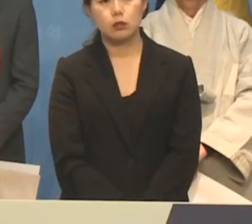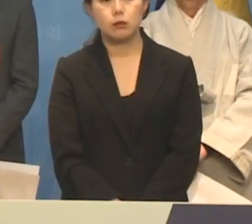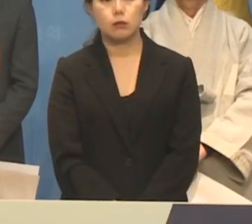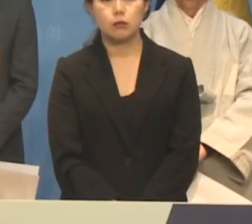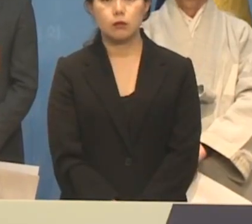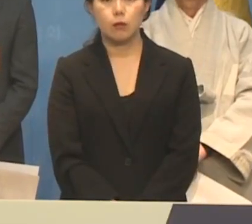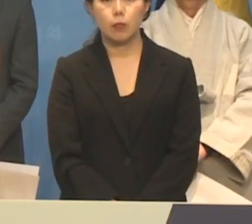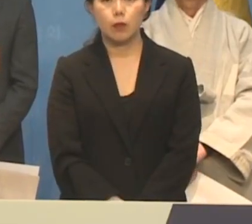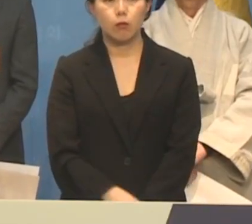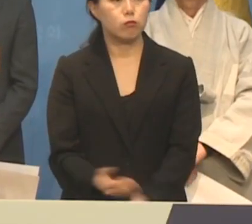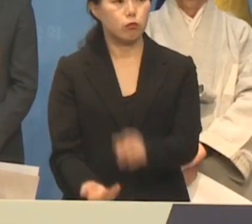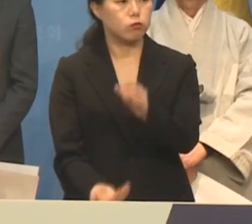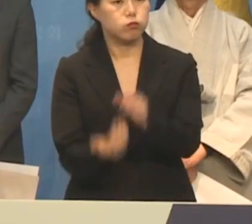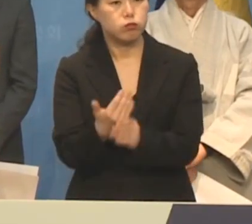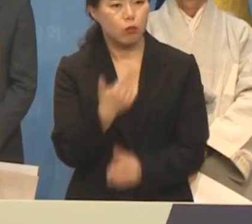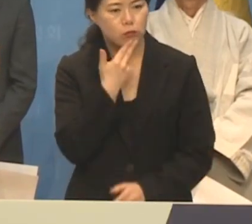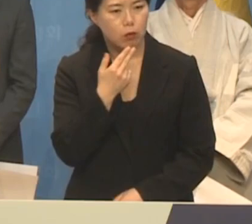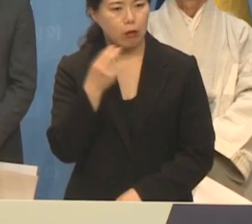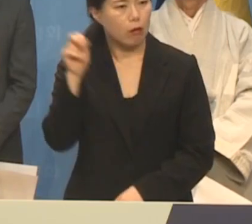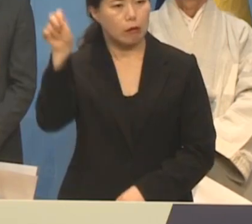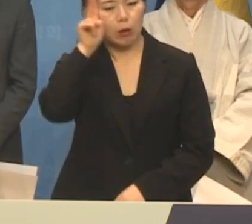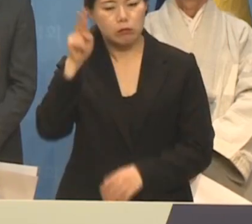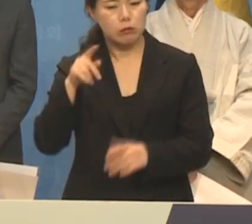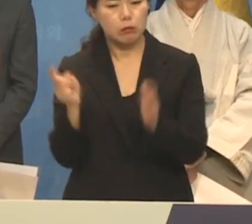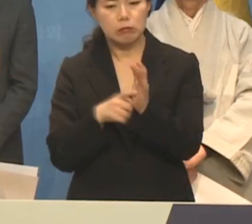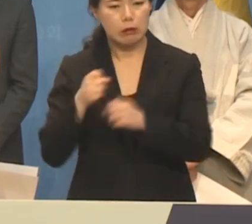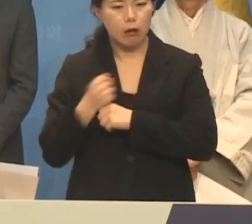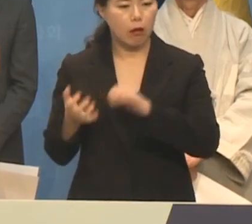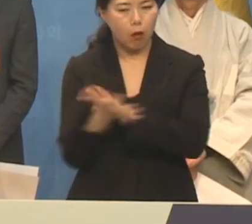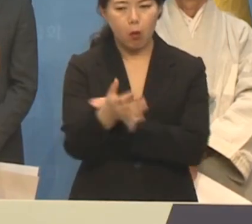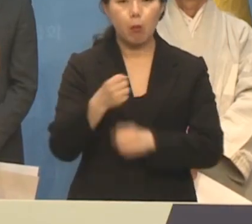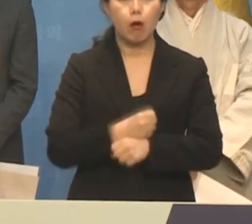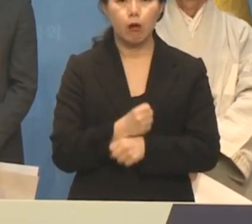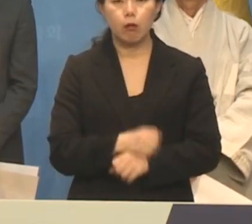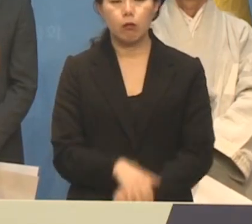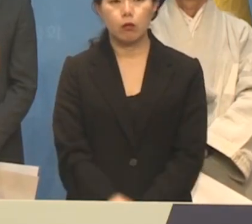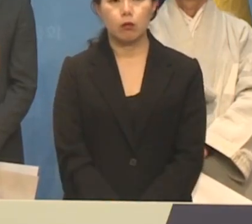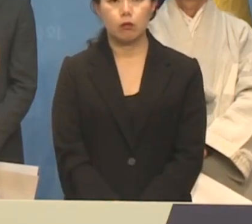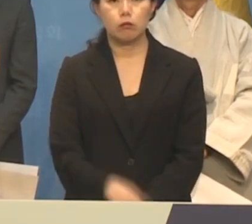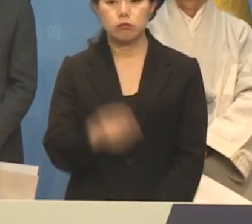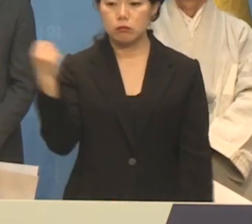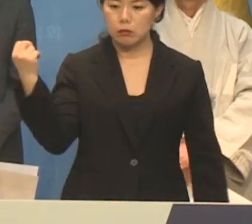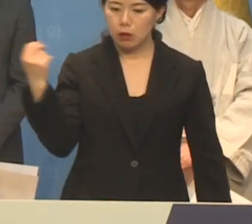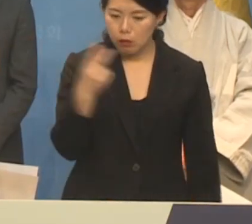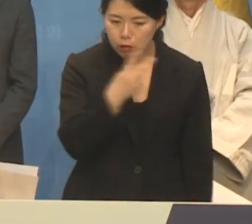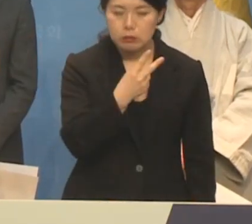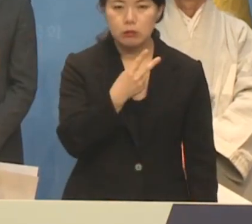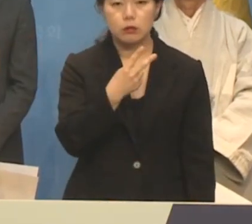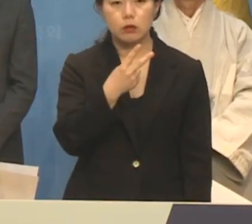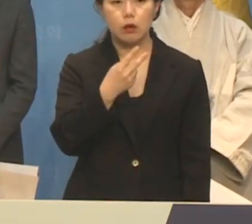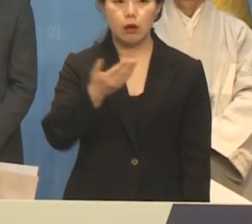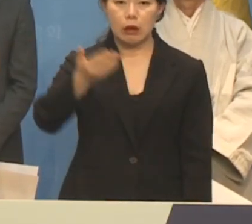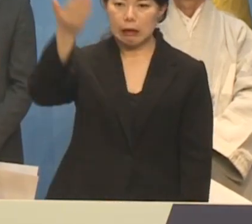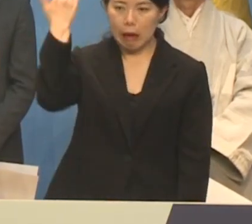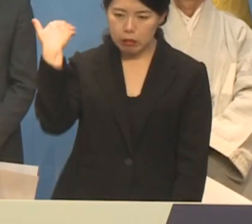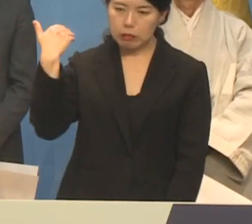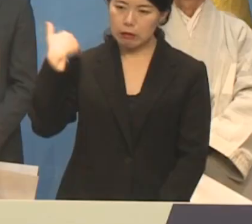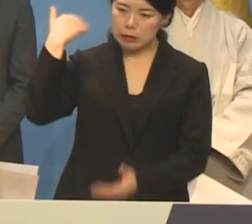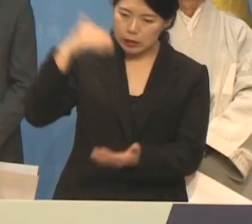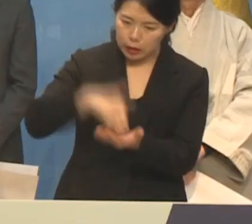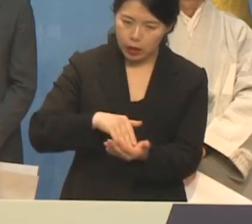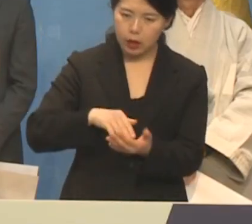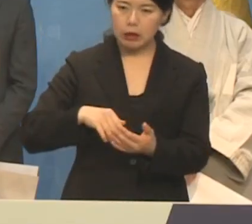일 없는데 비상계엄령을 내려가지고 다시 옛날 뭐 정치